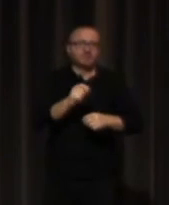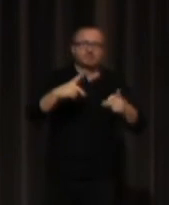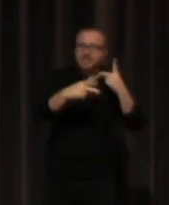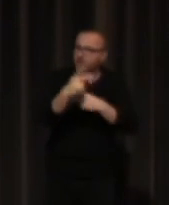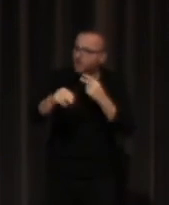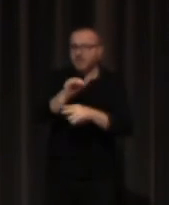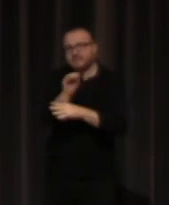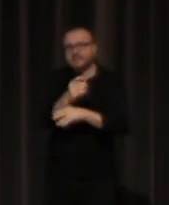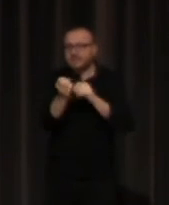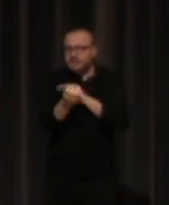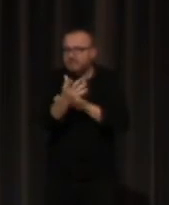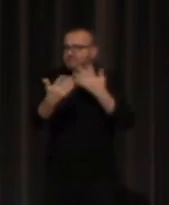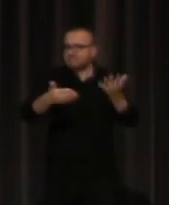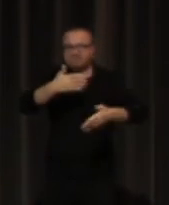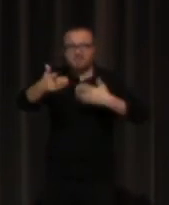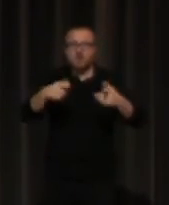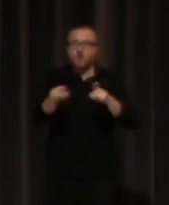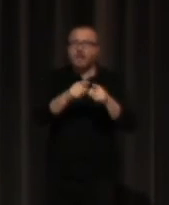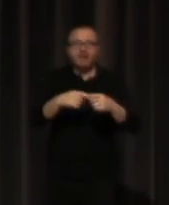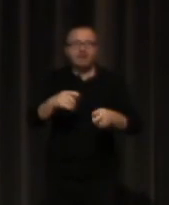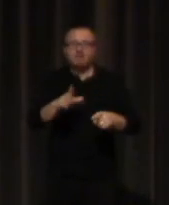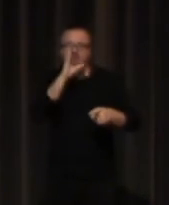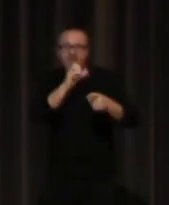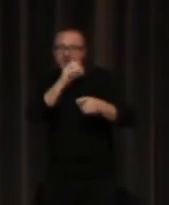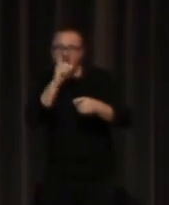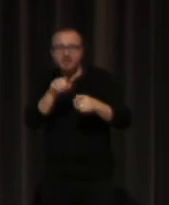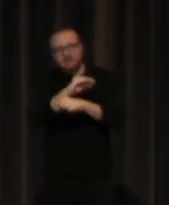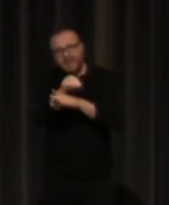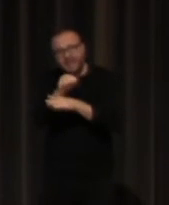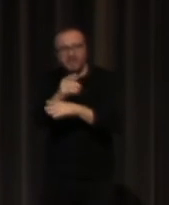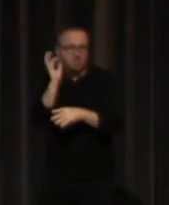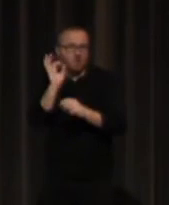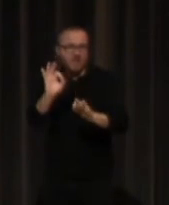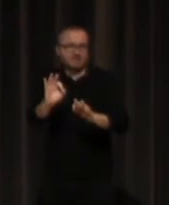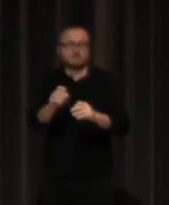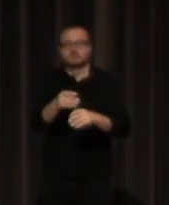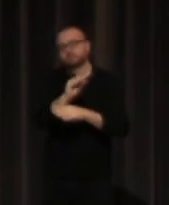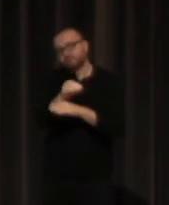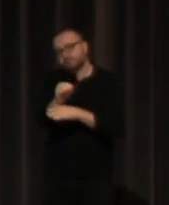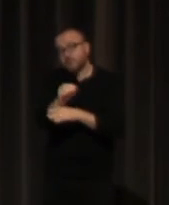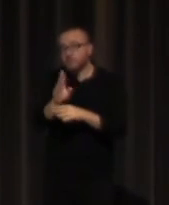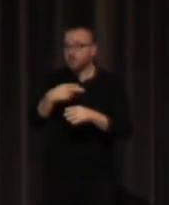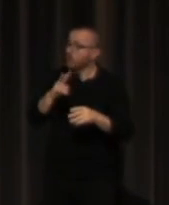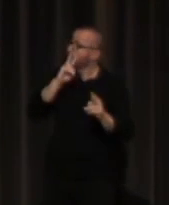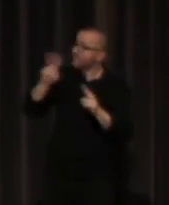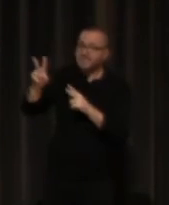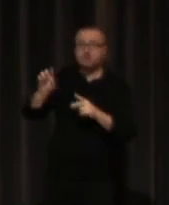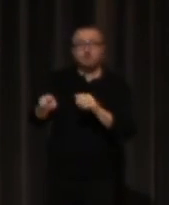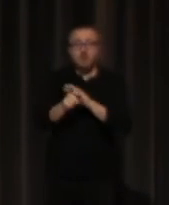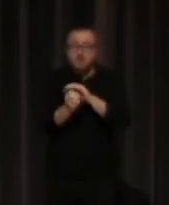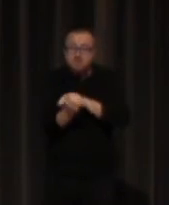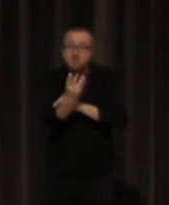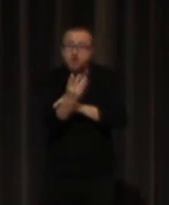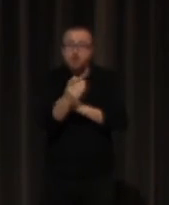retallar, eliminar totes les imperfeccions. Per què fer això? Si total, aquelles flors dins dels geros els podria deixar